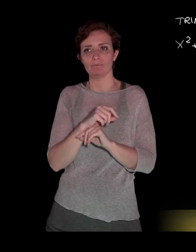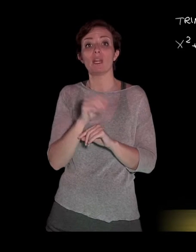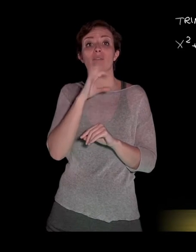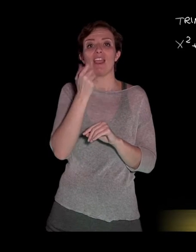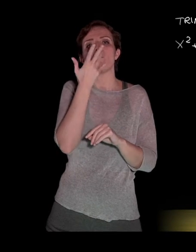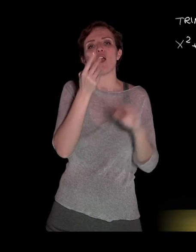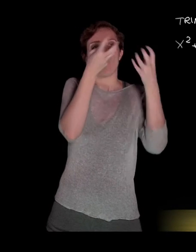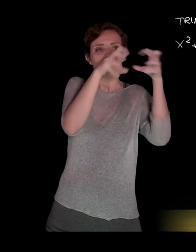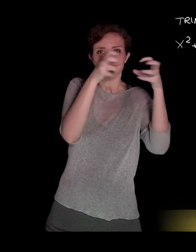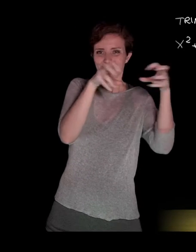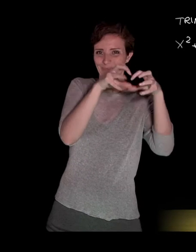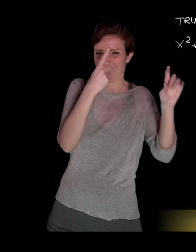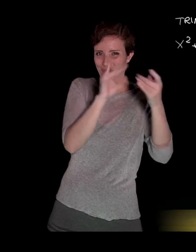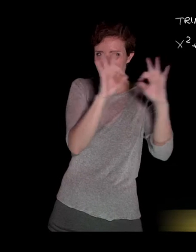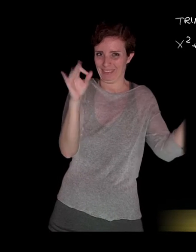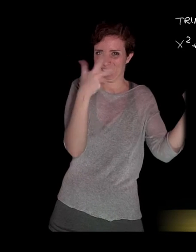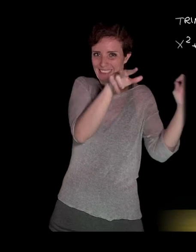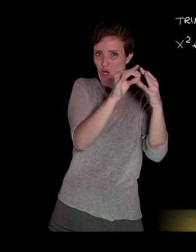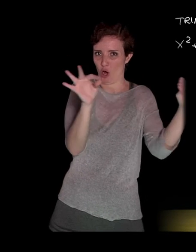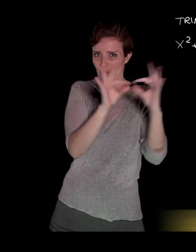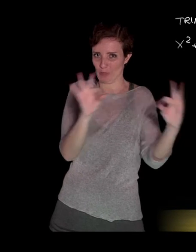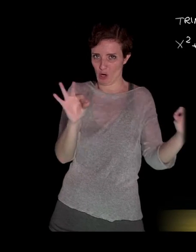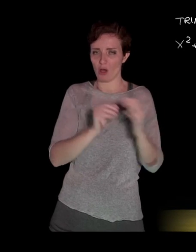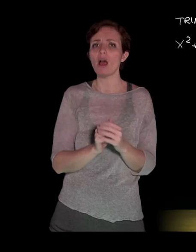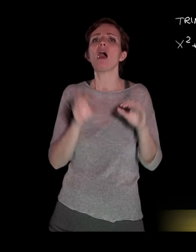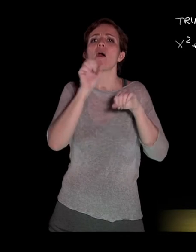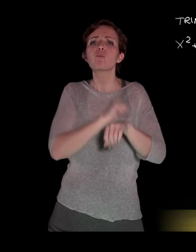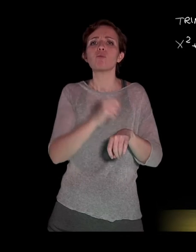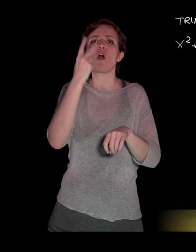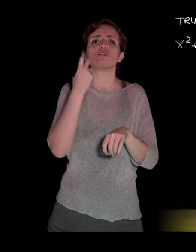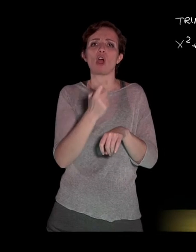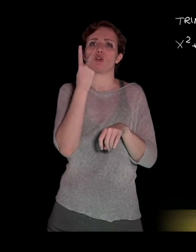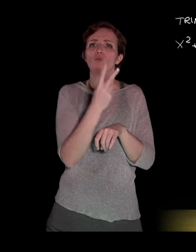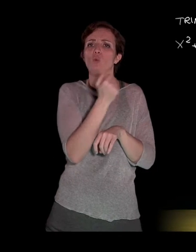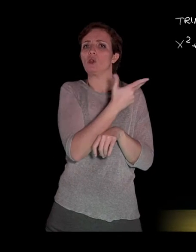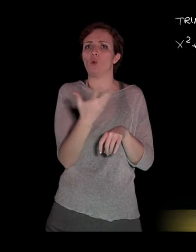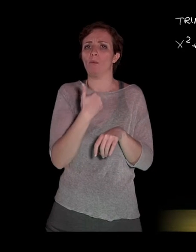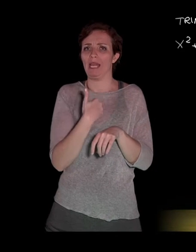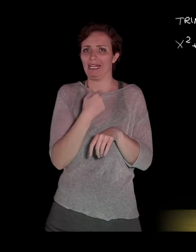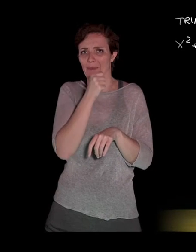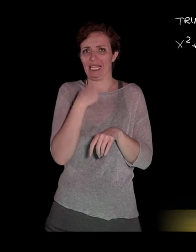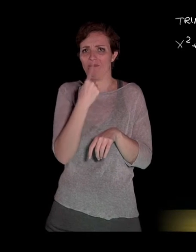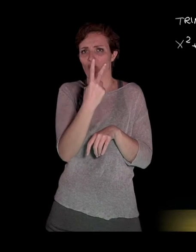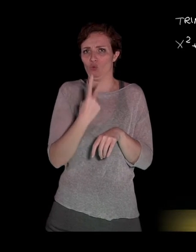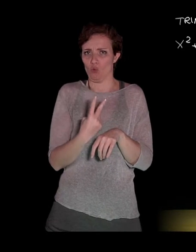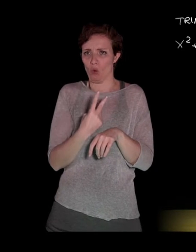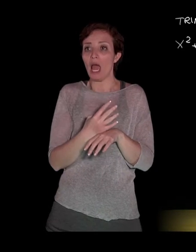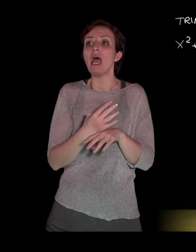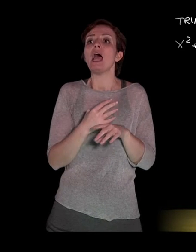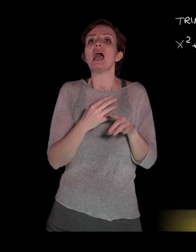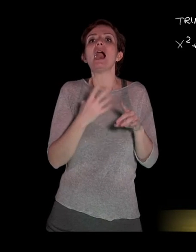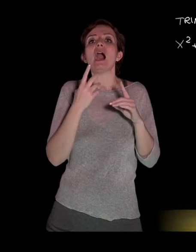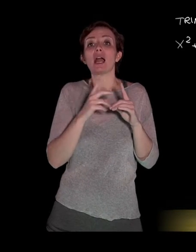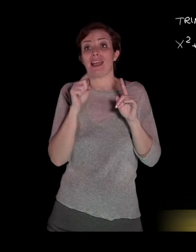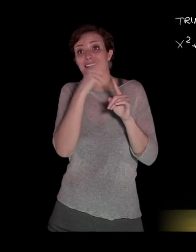scomporre questo trinomio in particolare è possibile trovare due numeri che sommati tra di loro chiamiamoli A e B